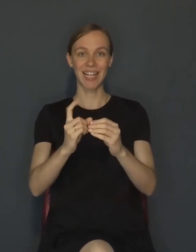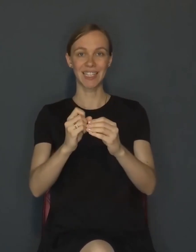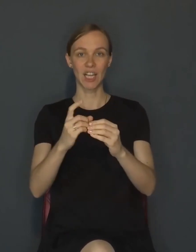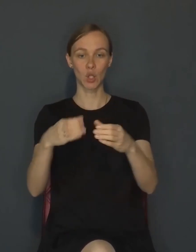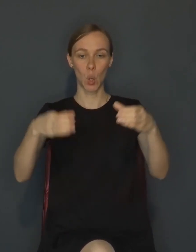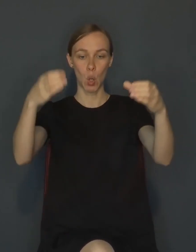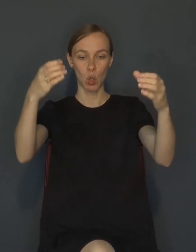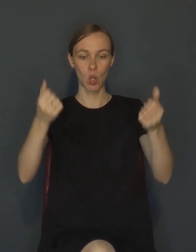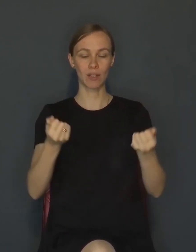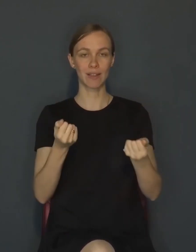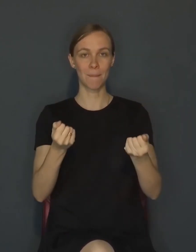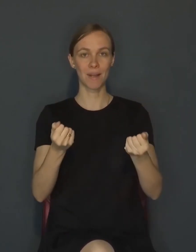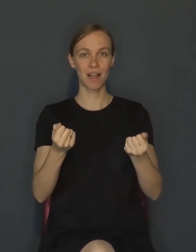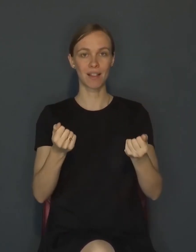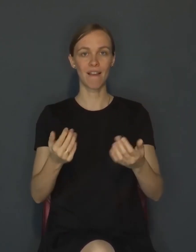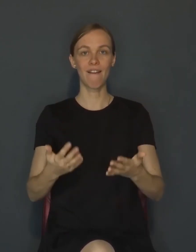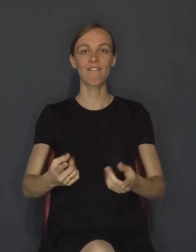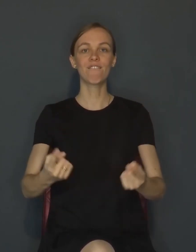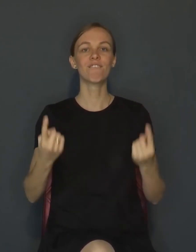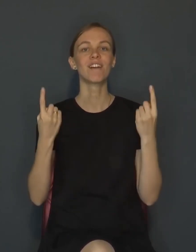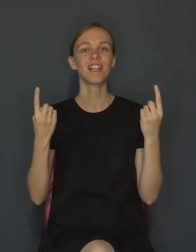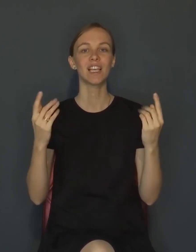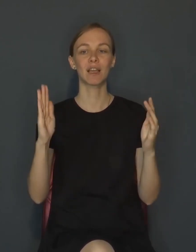великими дзеркалами при стінах,